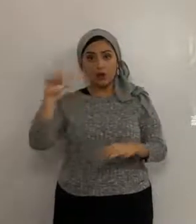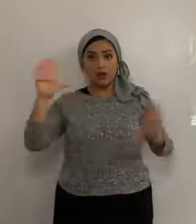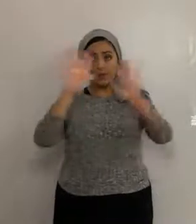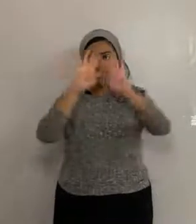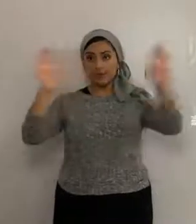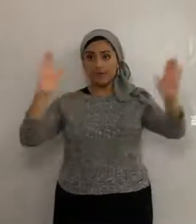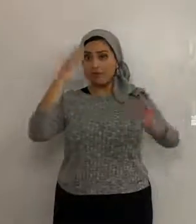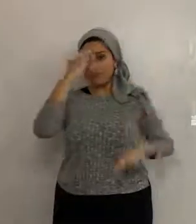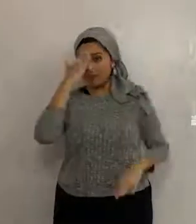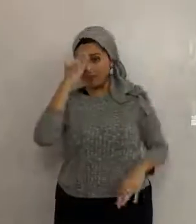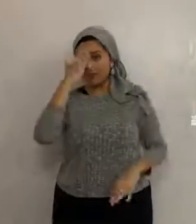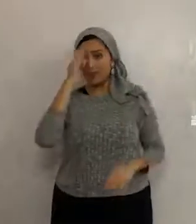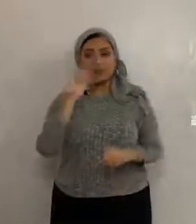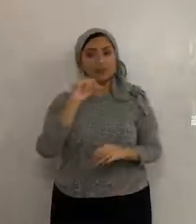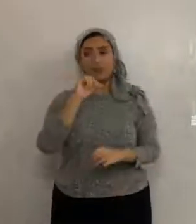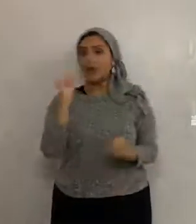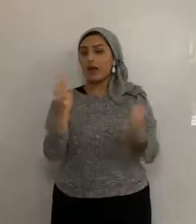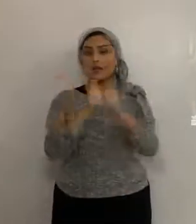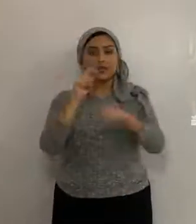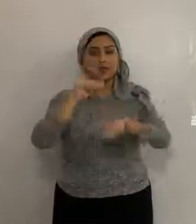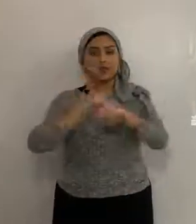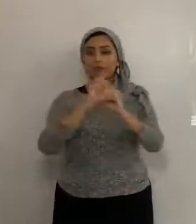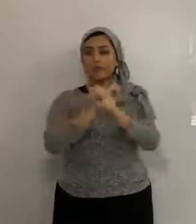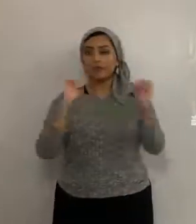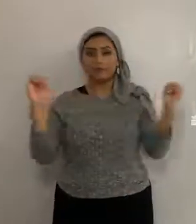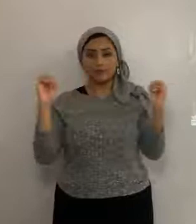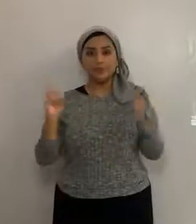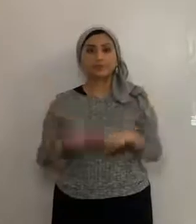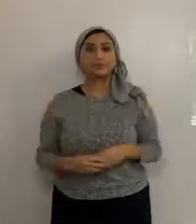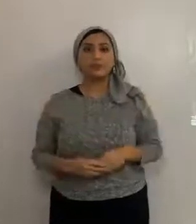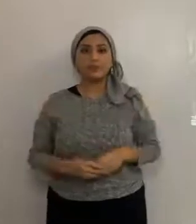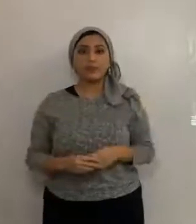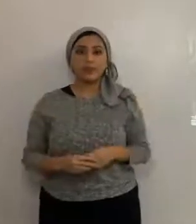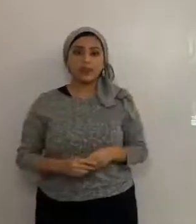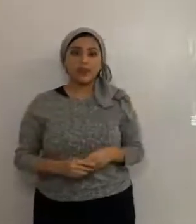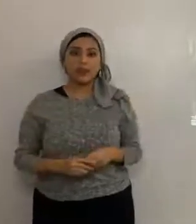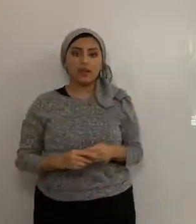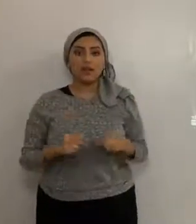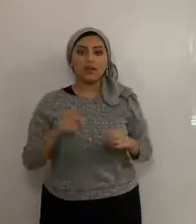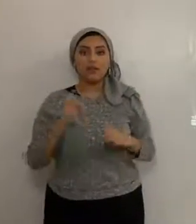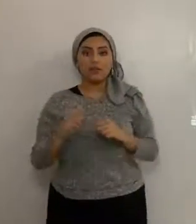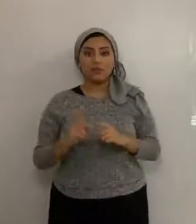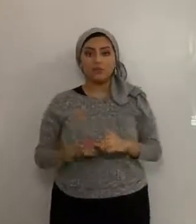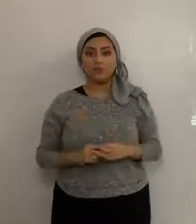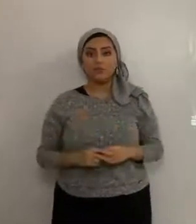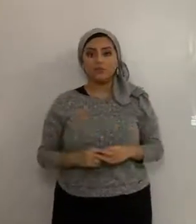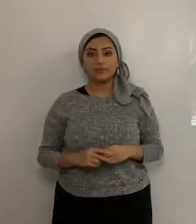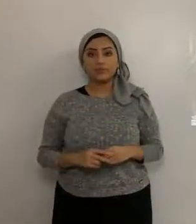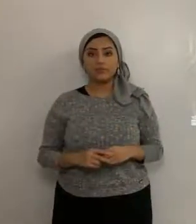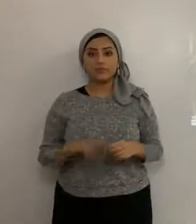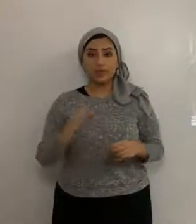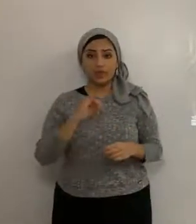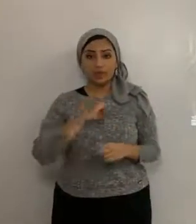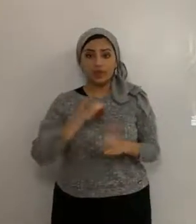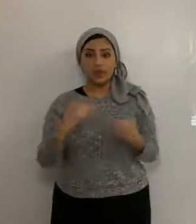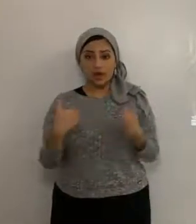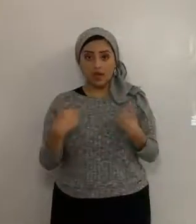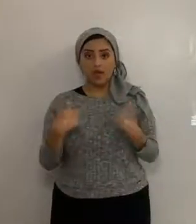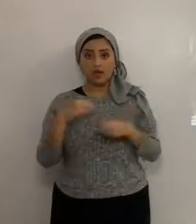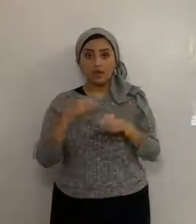pueblo. Ahora muchos ya están diciendo, bueno, no es parte del templo, era de las murallas. Tengo aquí en mis manos